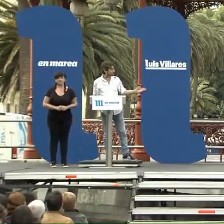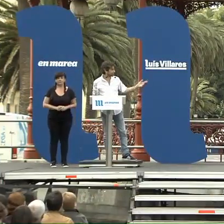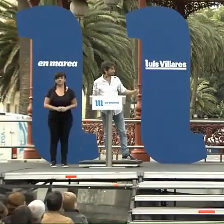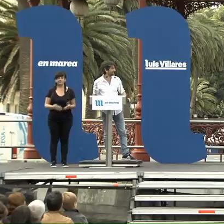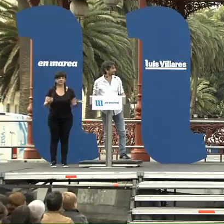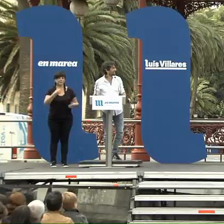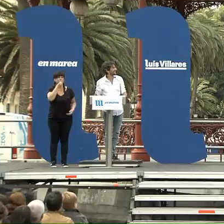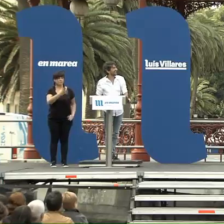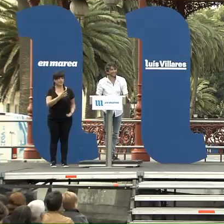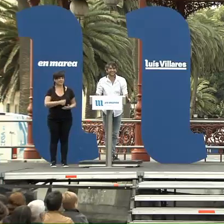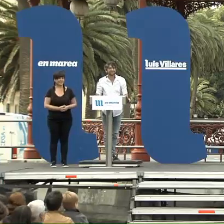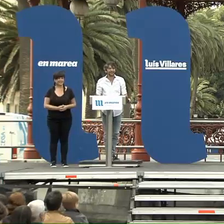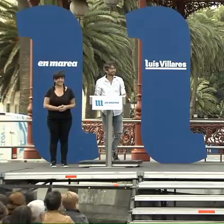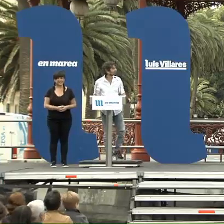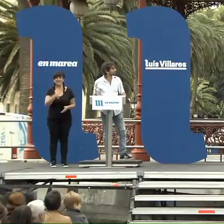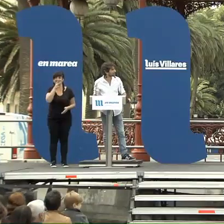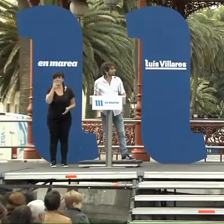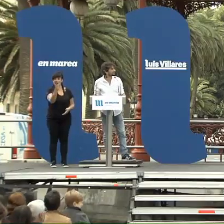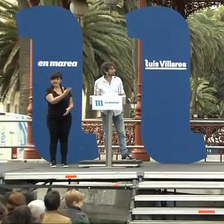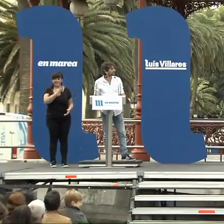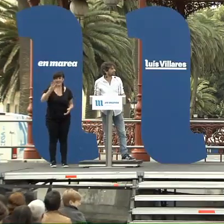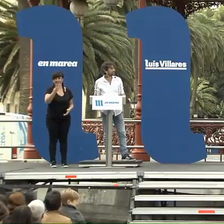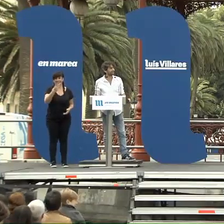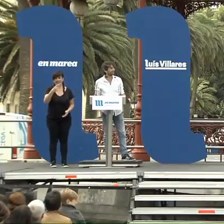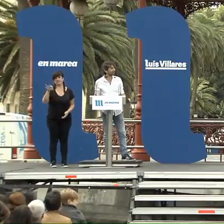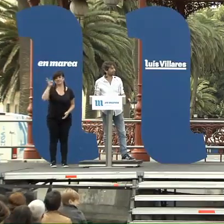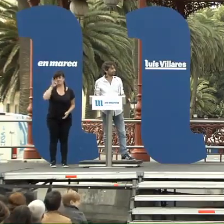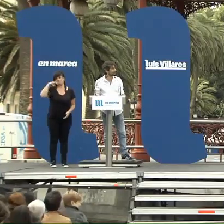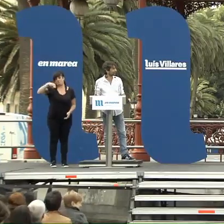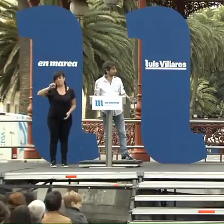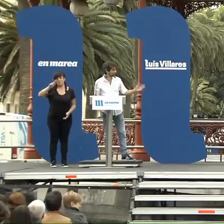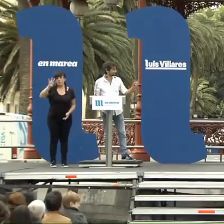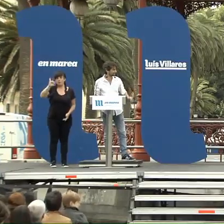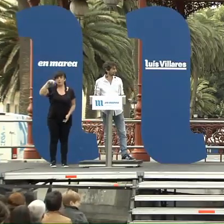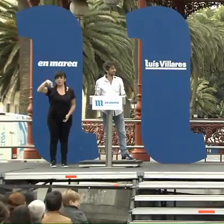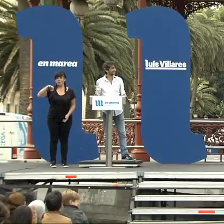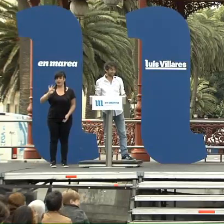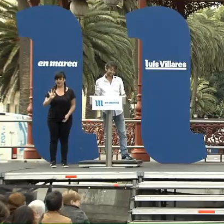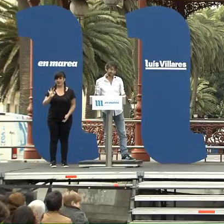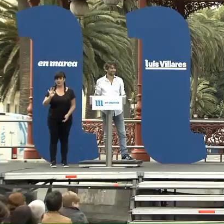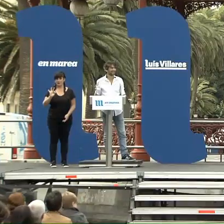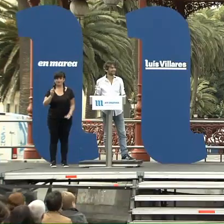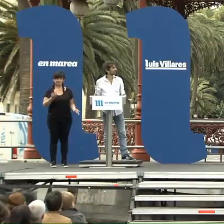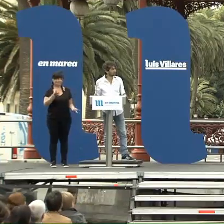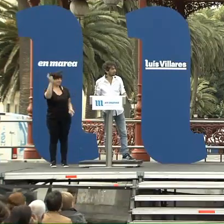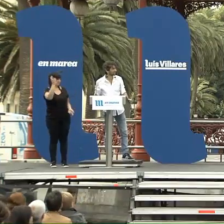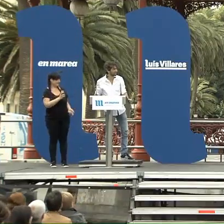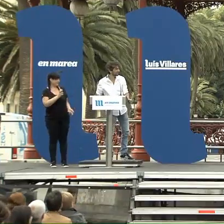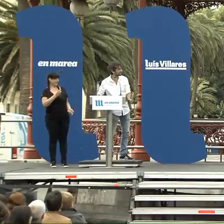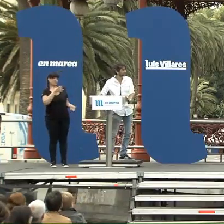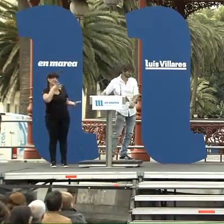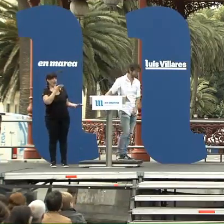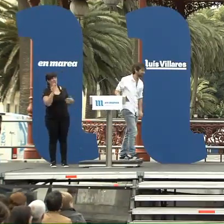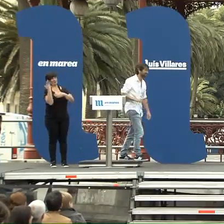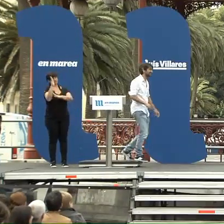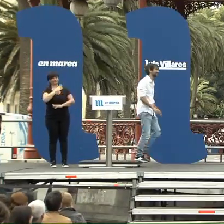das tres bellizas, Martiño Noriega, que ven de facer o pregón no Vieo. Un placer que estés